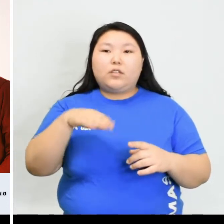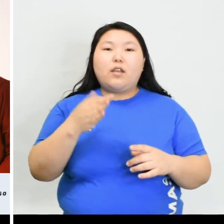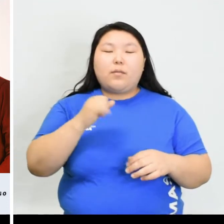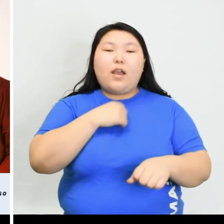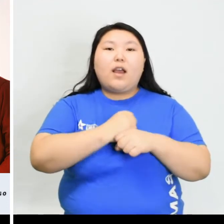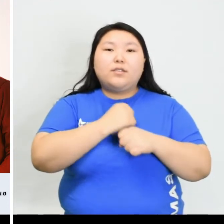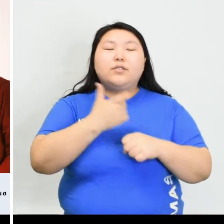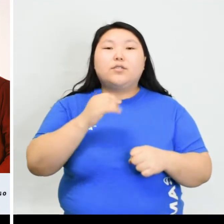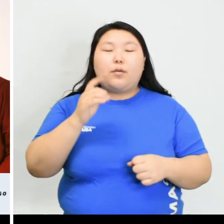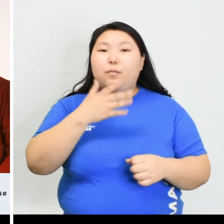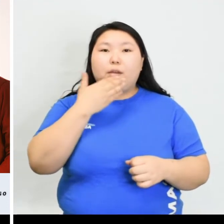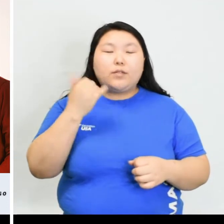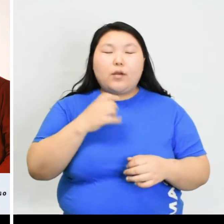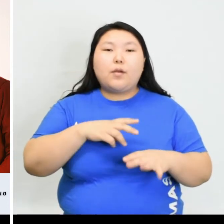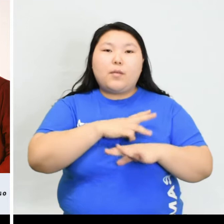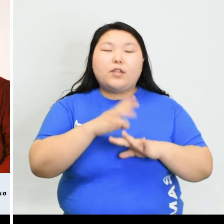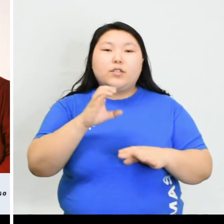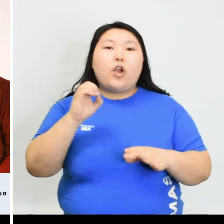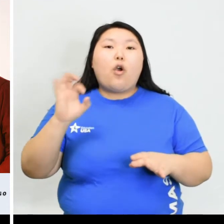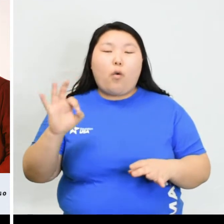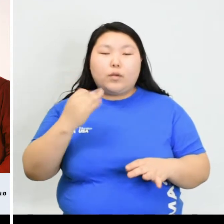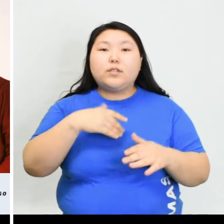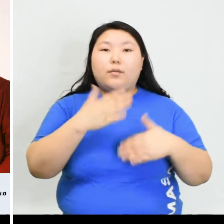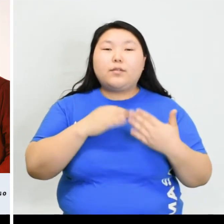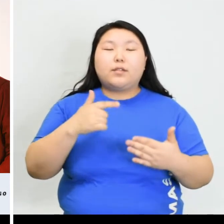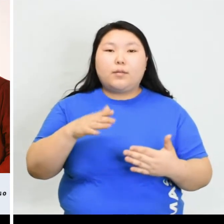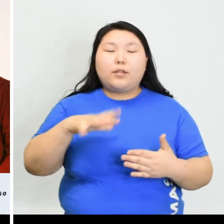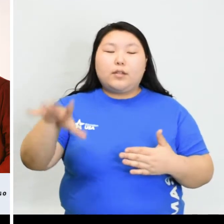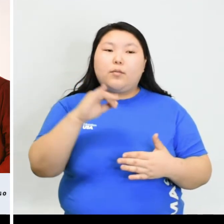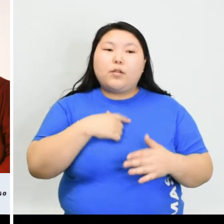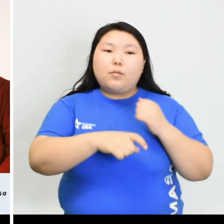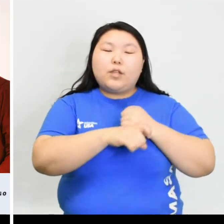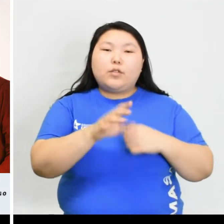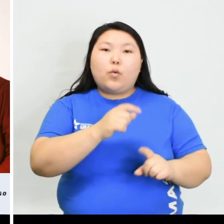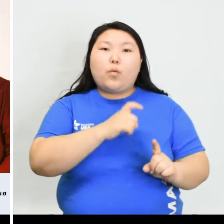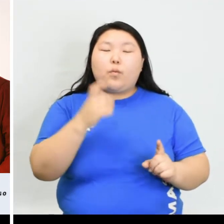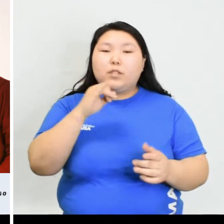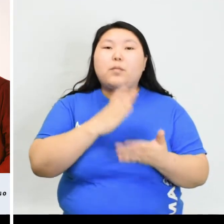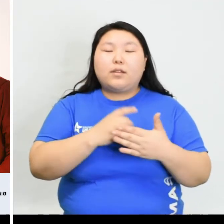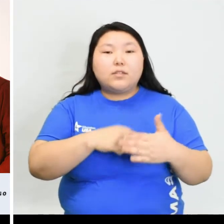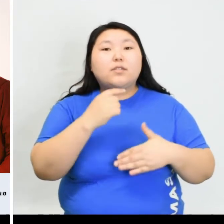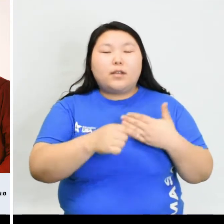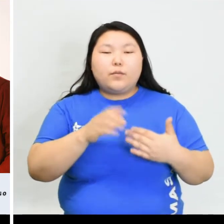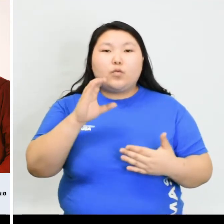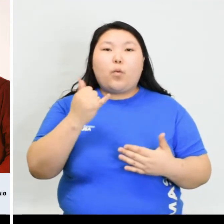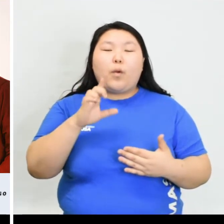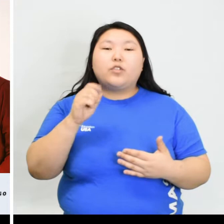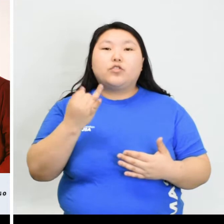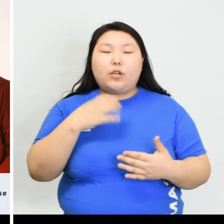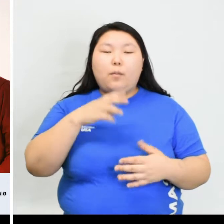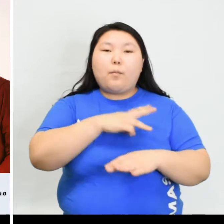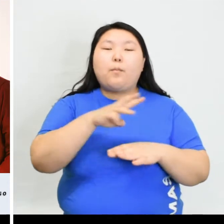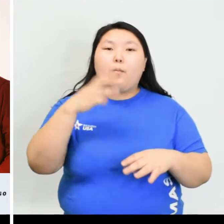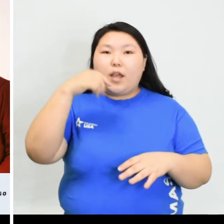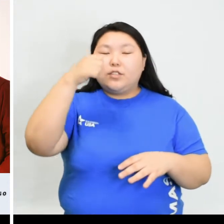удирдлага гэдэг тийм ажил гэж байдаг юм. Яг менежер CEO гэж яВДг шүү дээ. Тэдгээр нь ихтэй бас мэрэгжлийн хүн байдаг юм цаана. Тэгээд